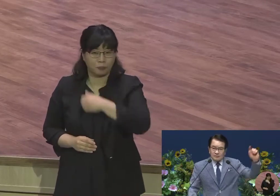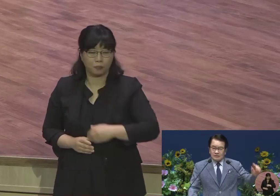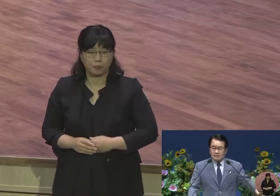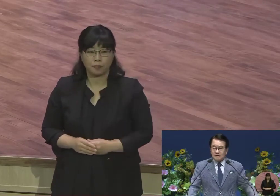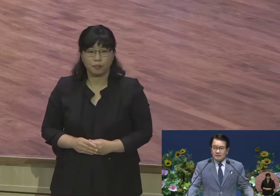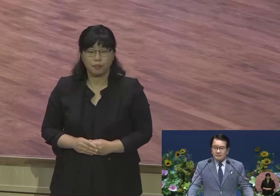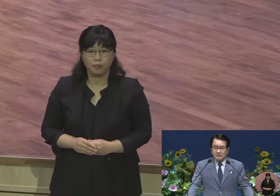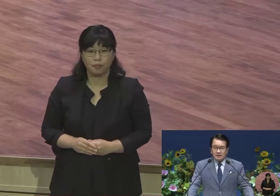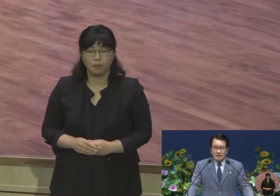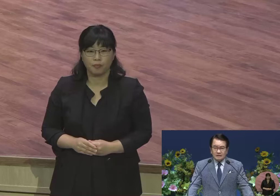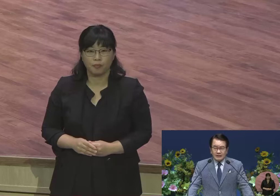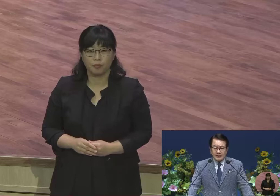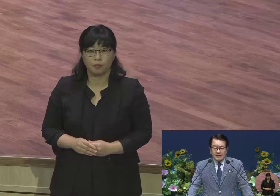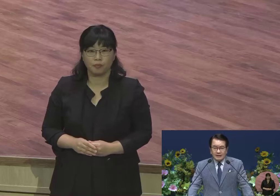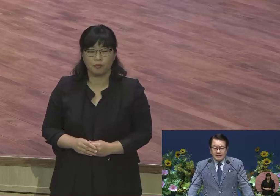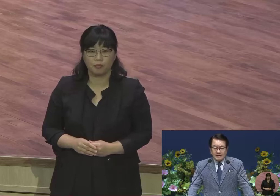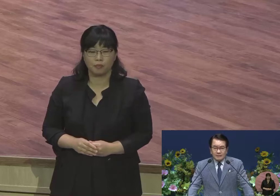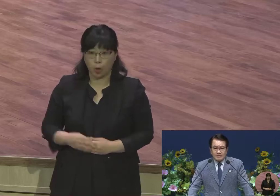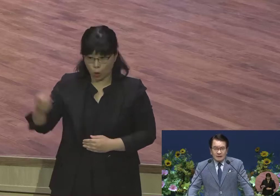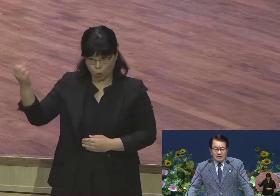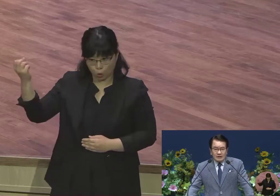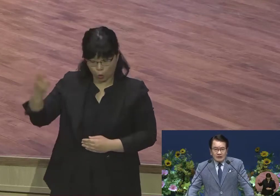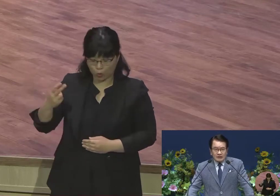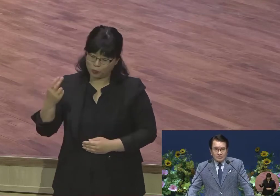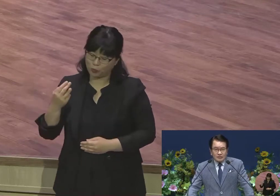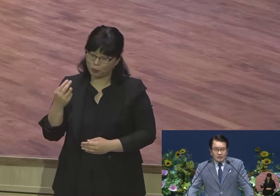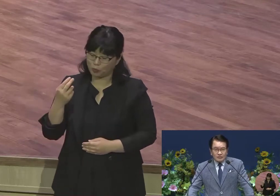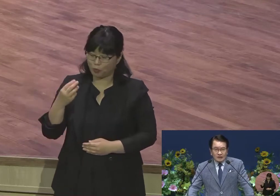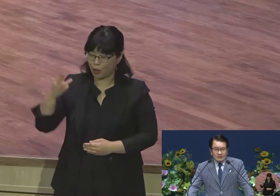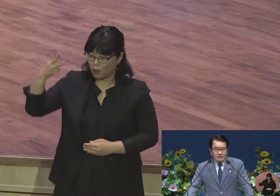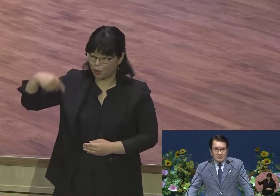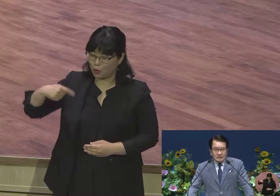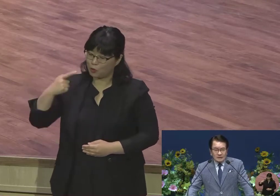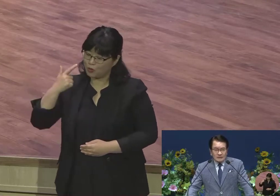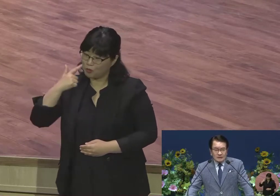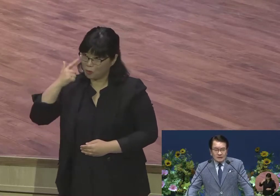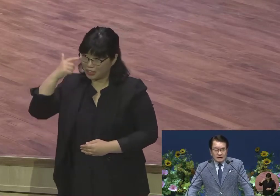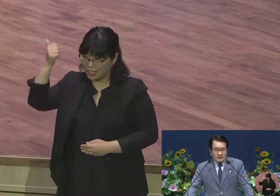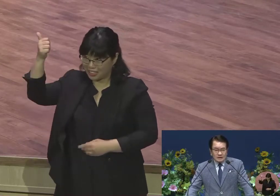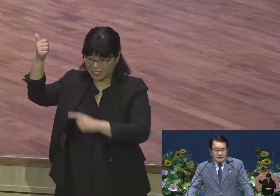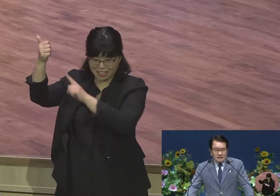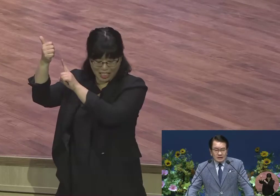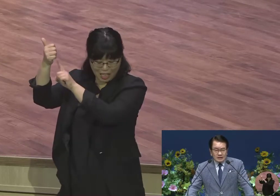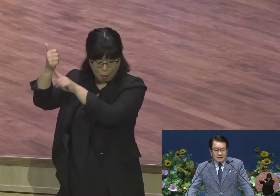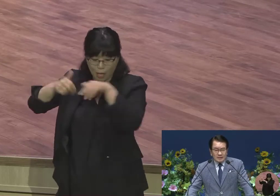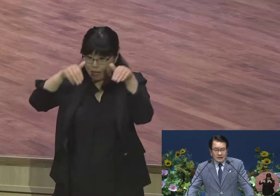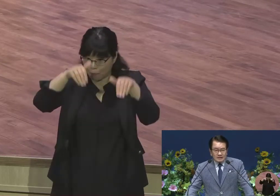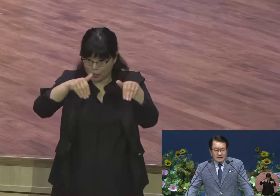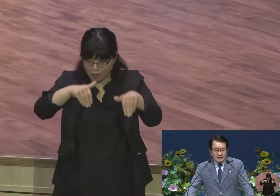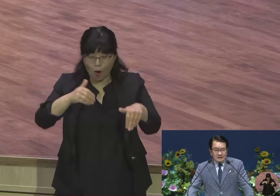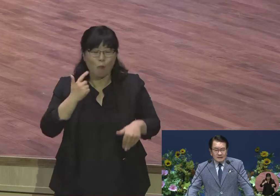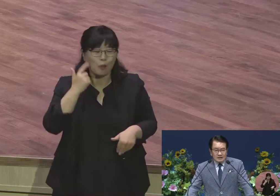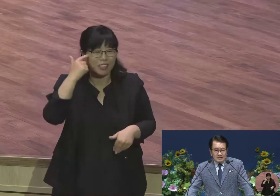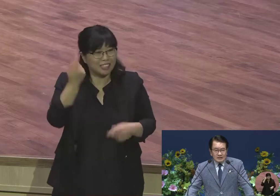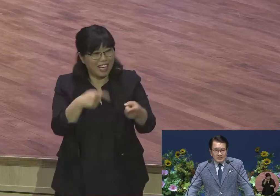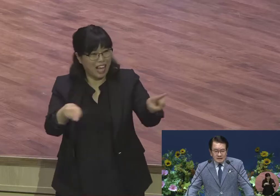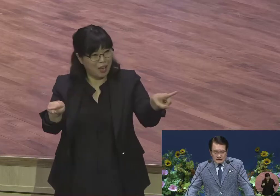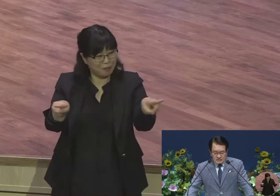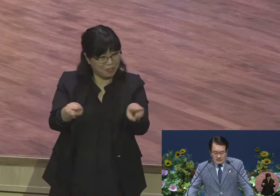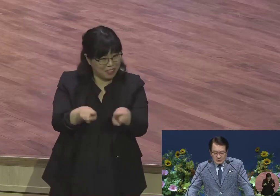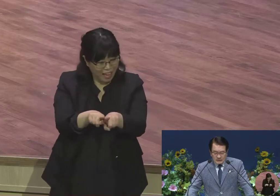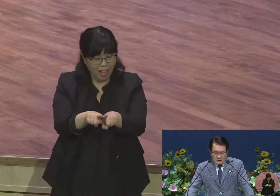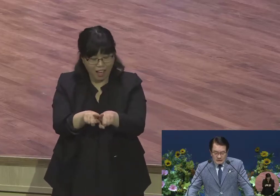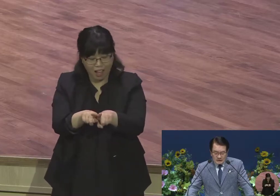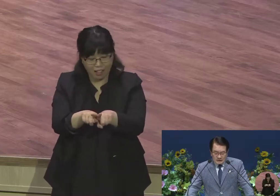지금 2, 3, 7일 빌딩을 전에 먼저 해야 된다고 해서 같이 저녁에 방에서 식사하는데